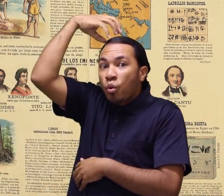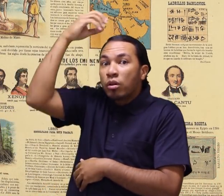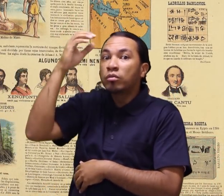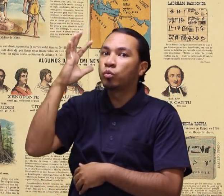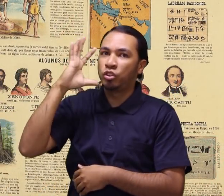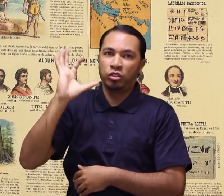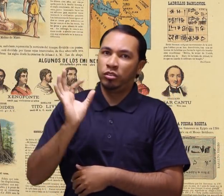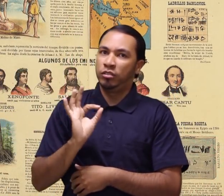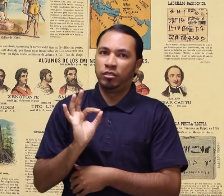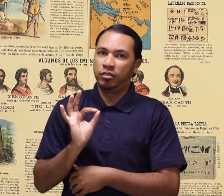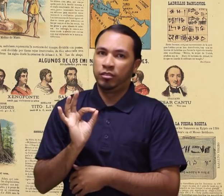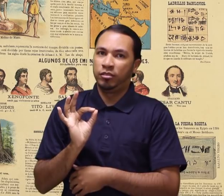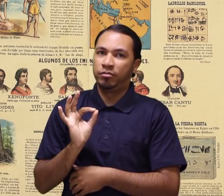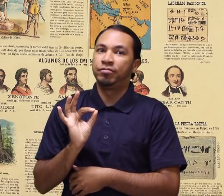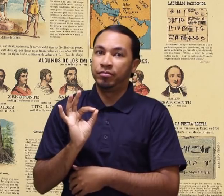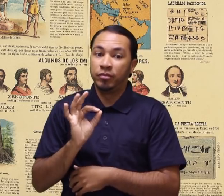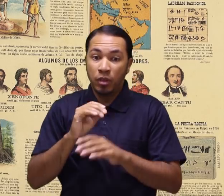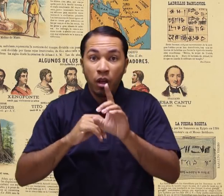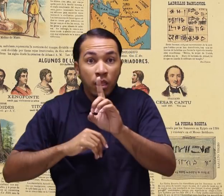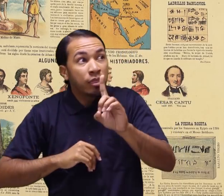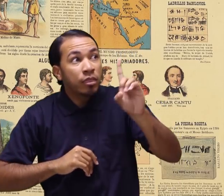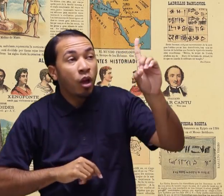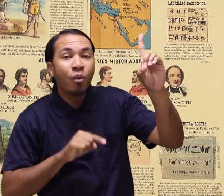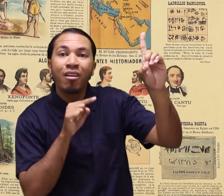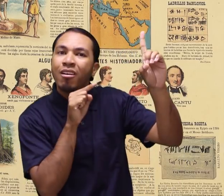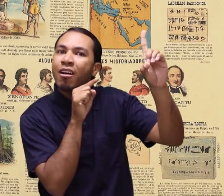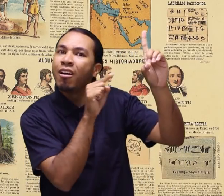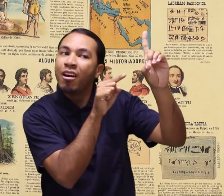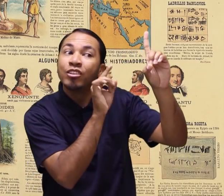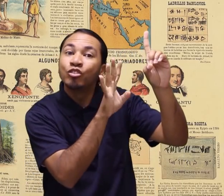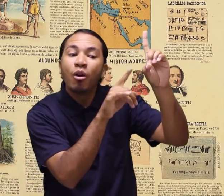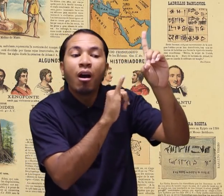Mas o rei se perdeu em seus pensamentos.